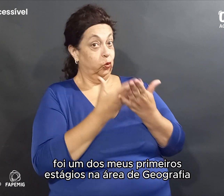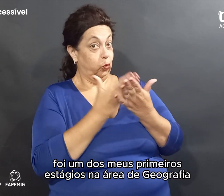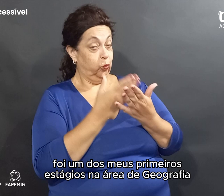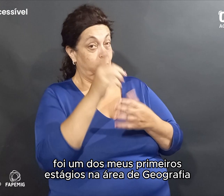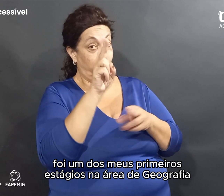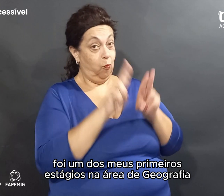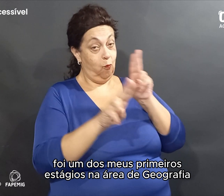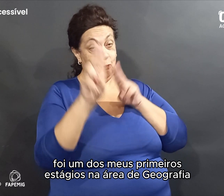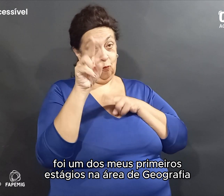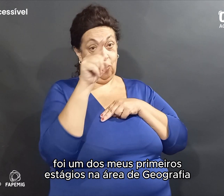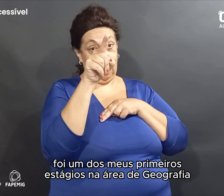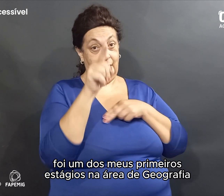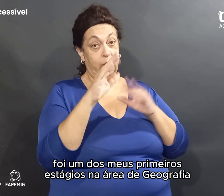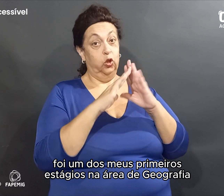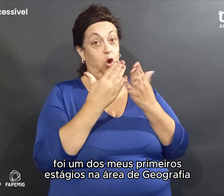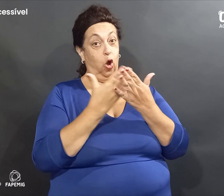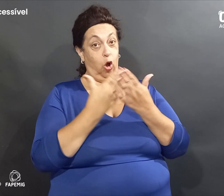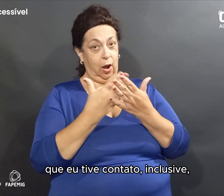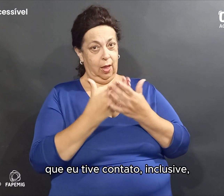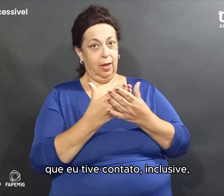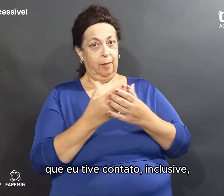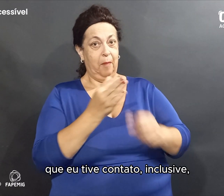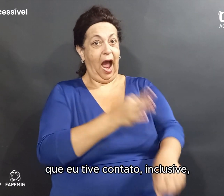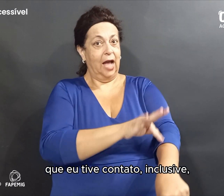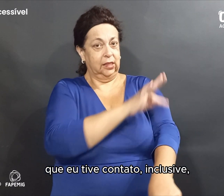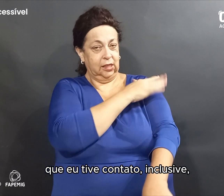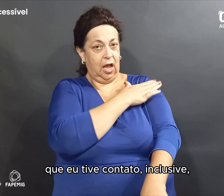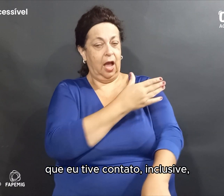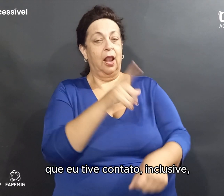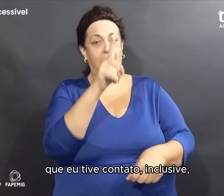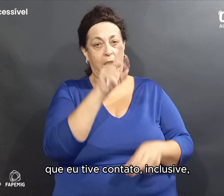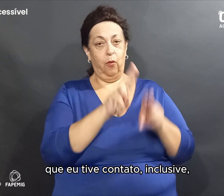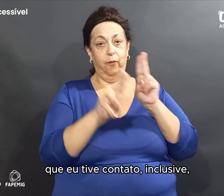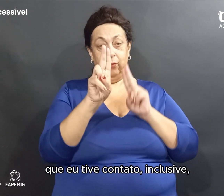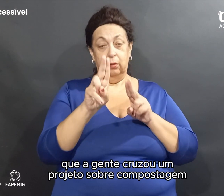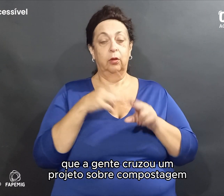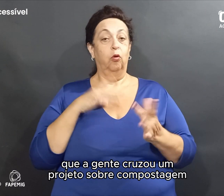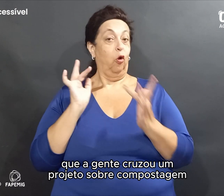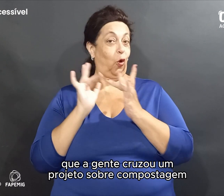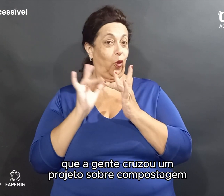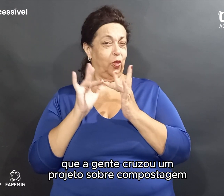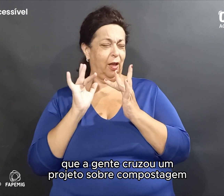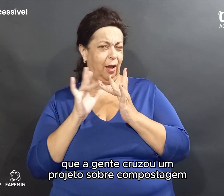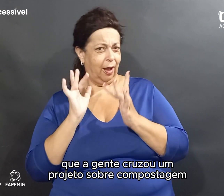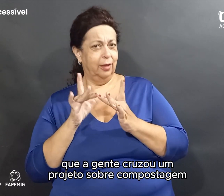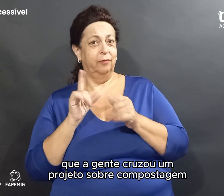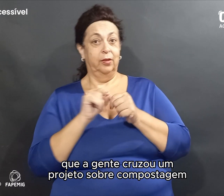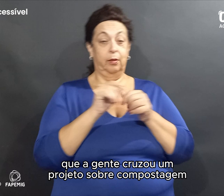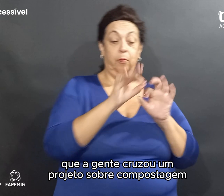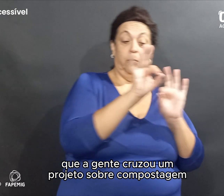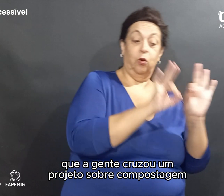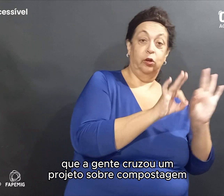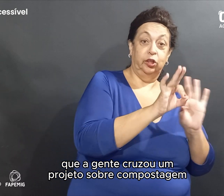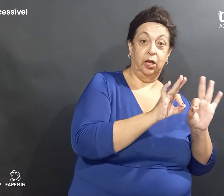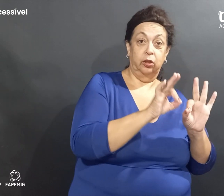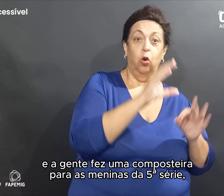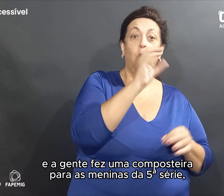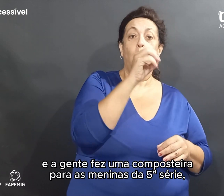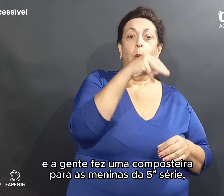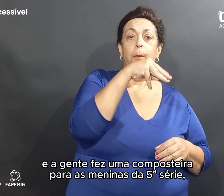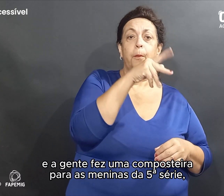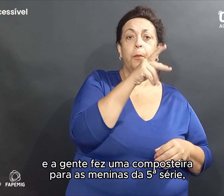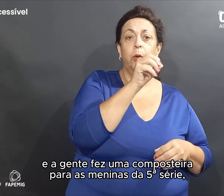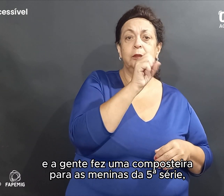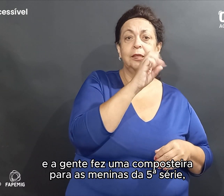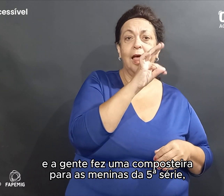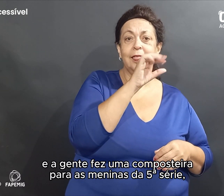Foi um dos meus primeiros estágios na área de geografia, que eu tive contato, inclusive que a gente cruzou um projeto sobre compostagem, e a